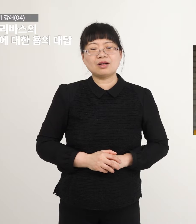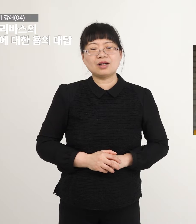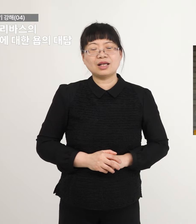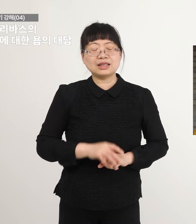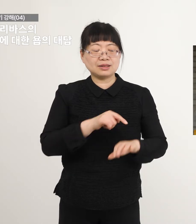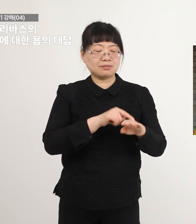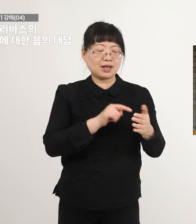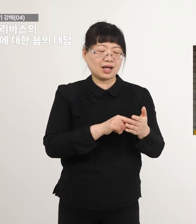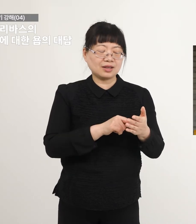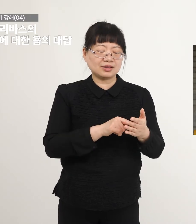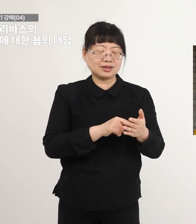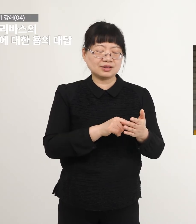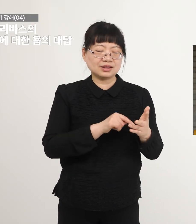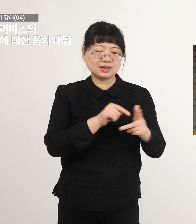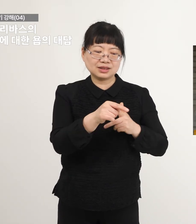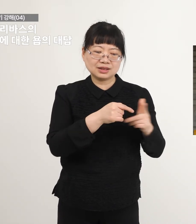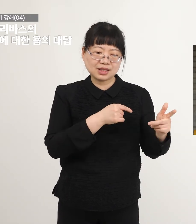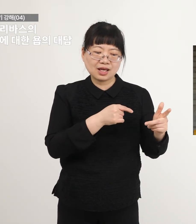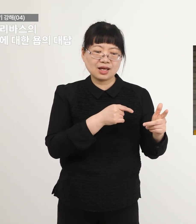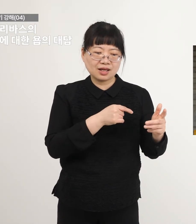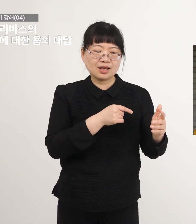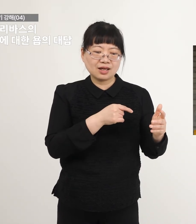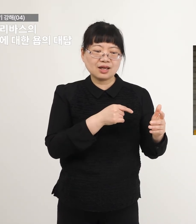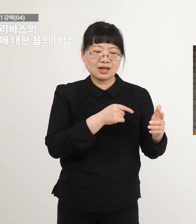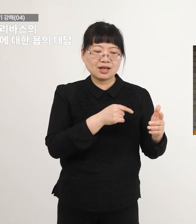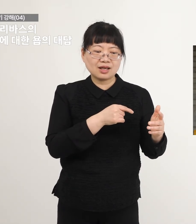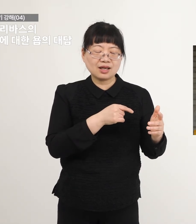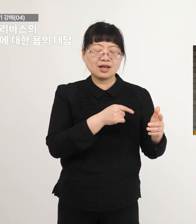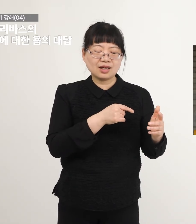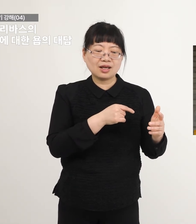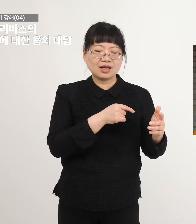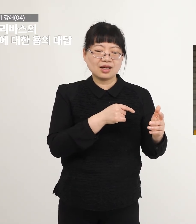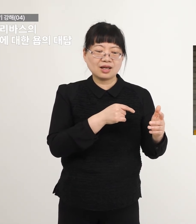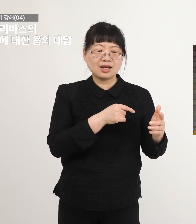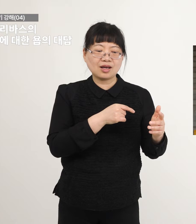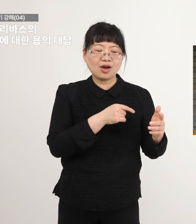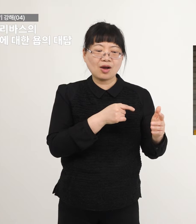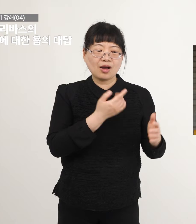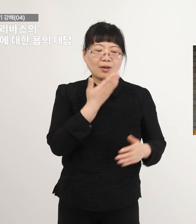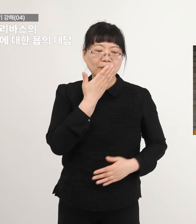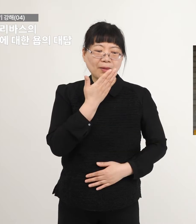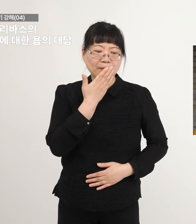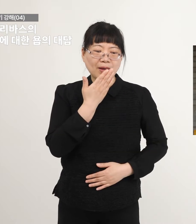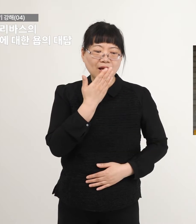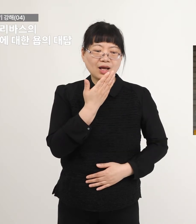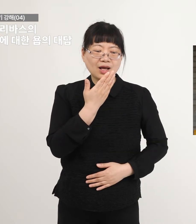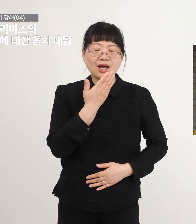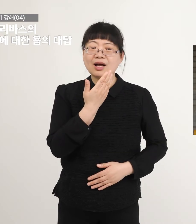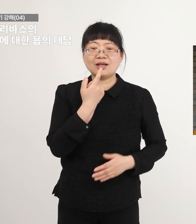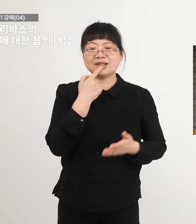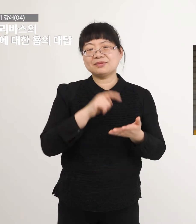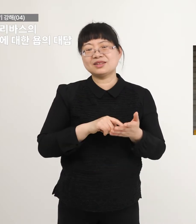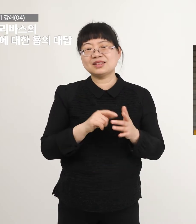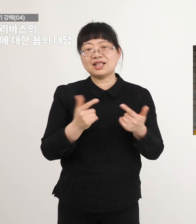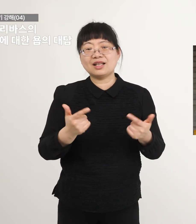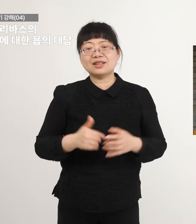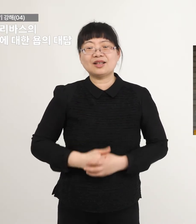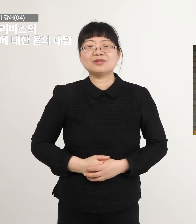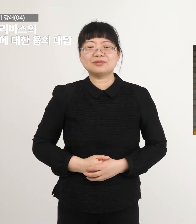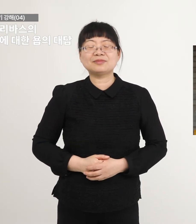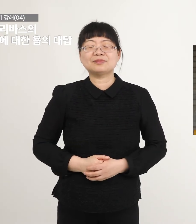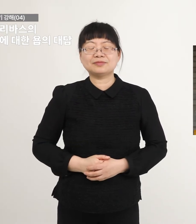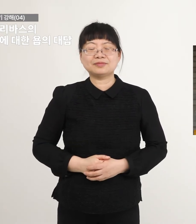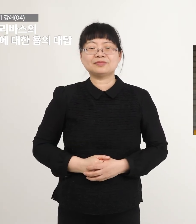심정을 이해할 텐데 아무나 이 지경까지 맞닿아지질 않잖아요. 그리고 성경을